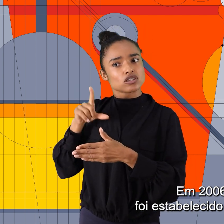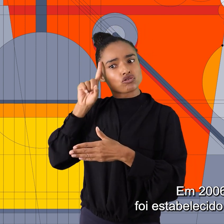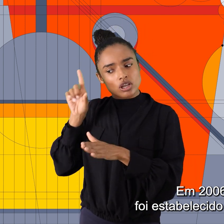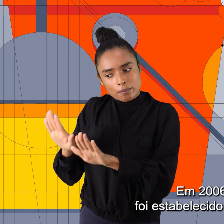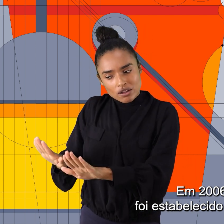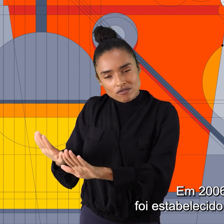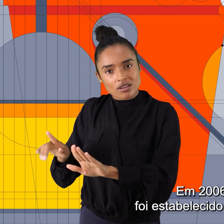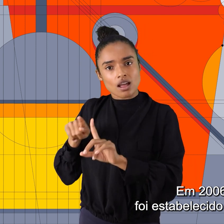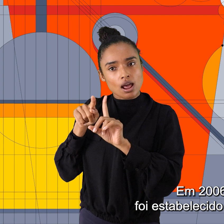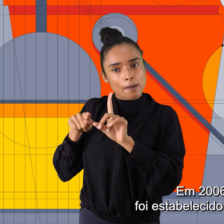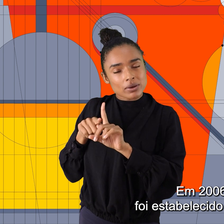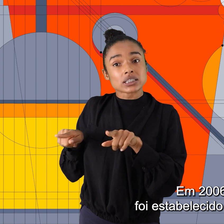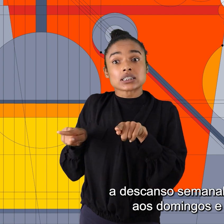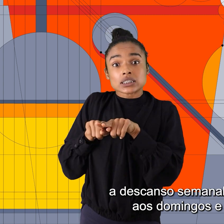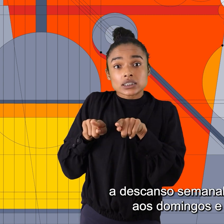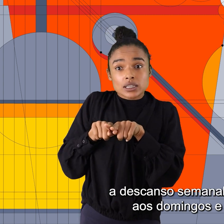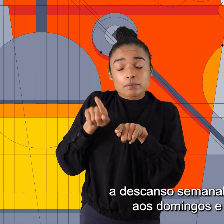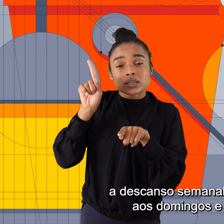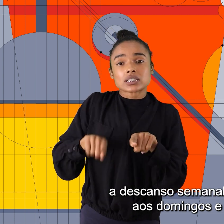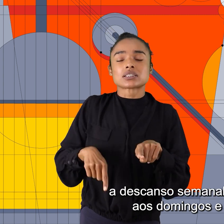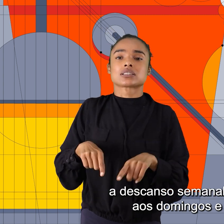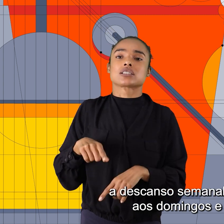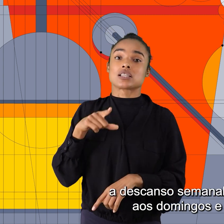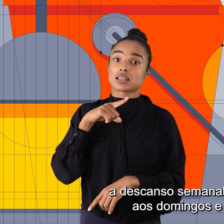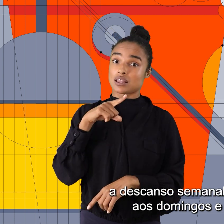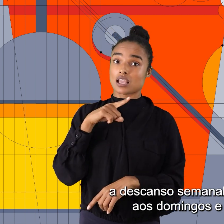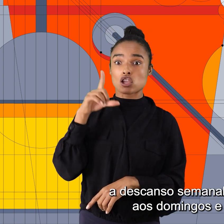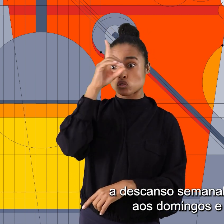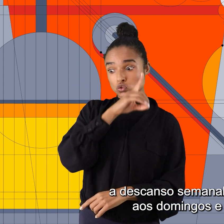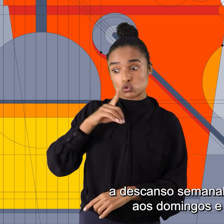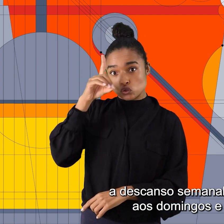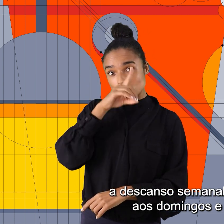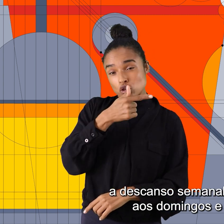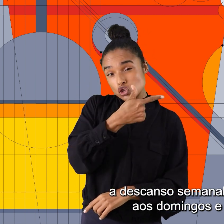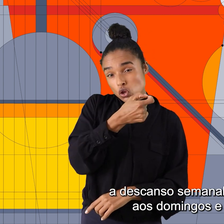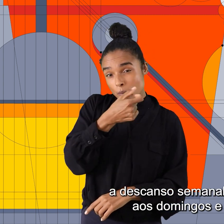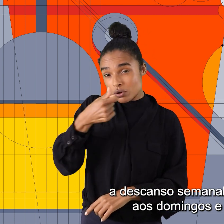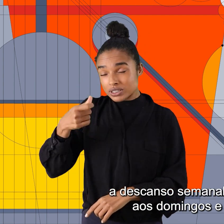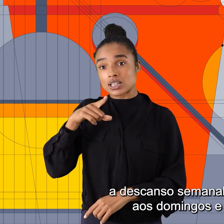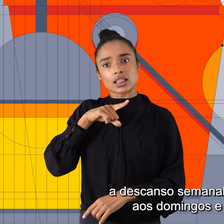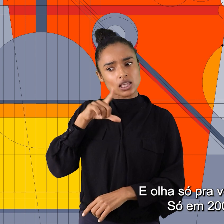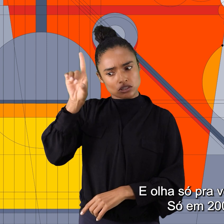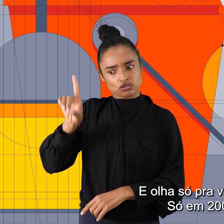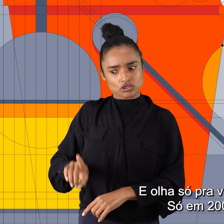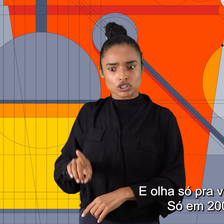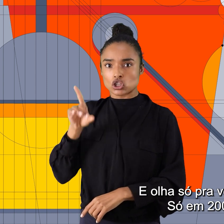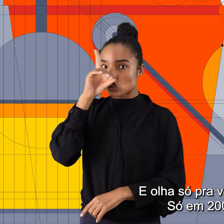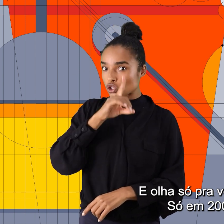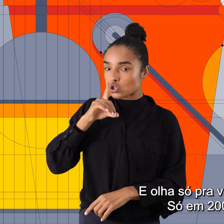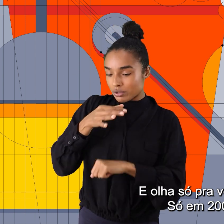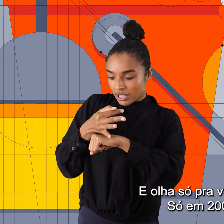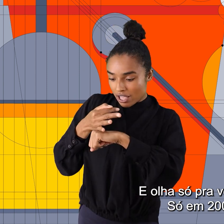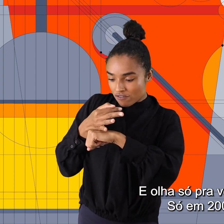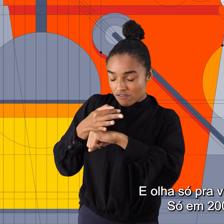Em 2006, foi estabelecido o direito a descanso semanal remunerado aos domingos e feriados. E olha só para você